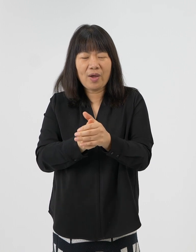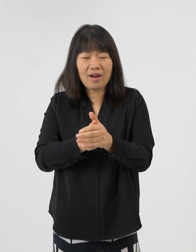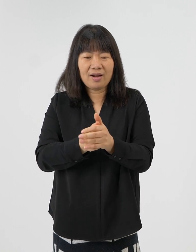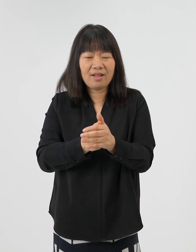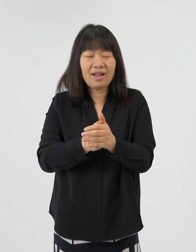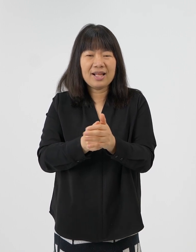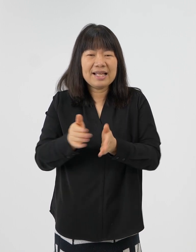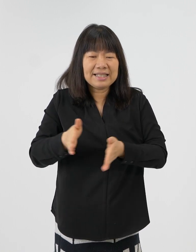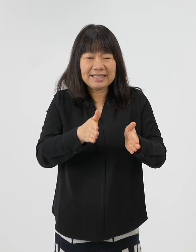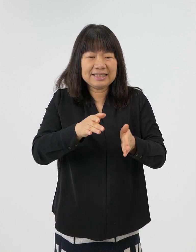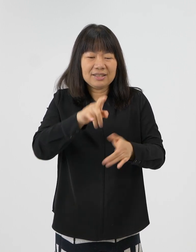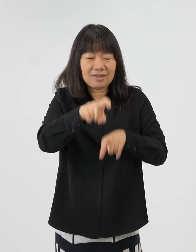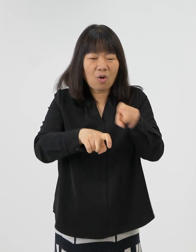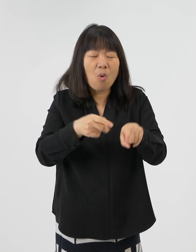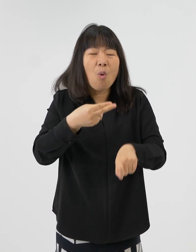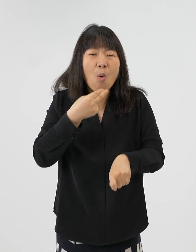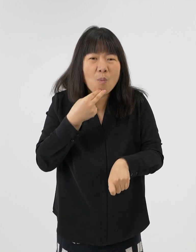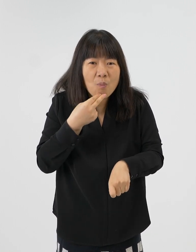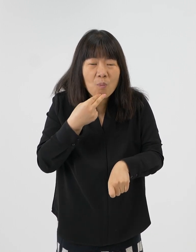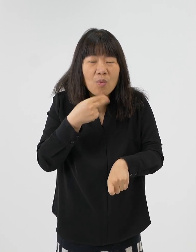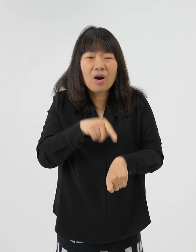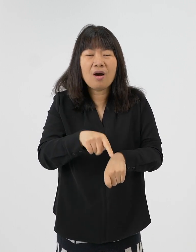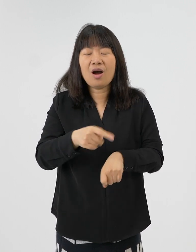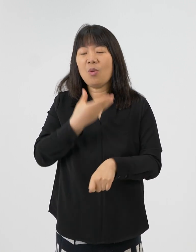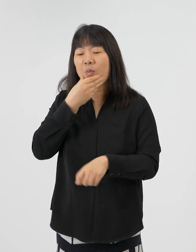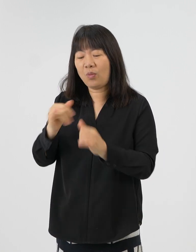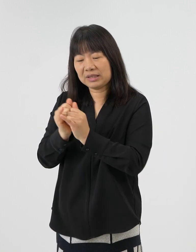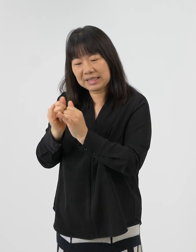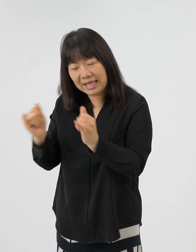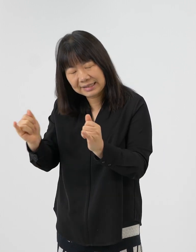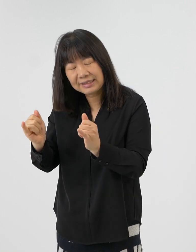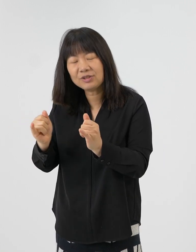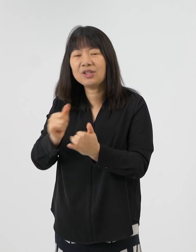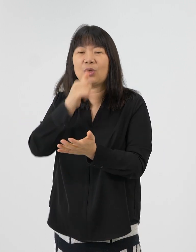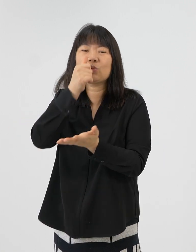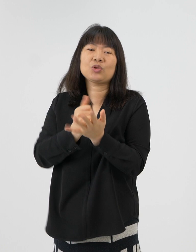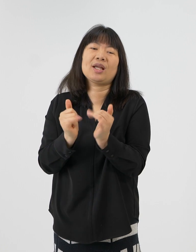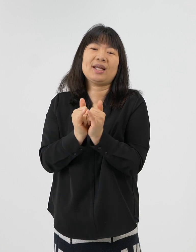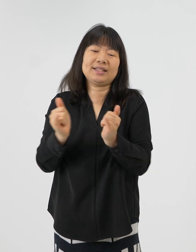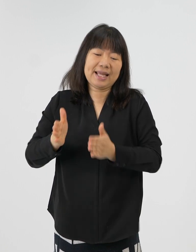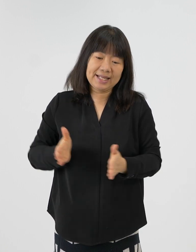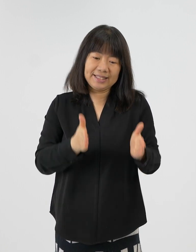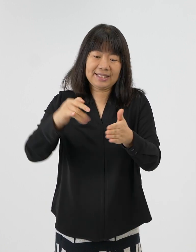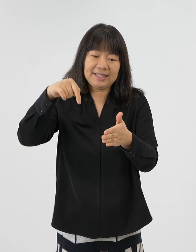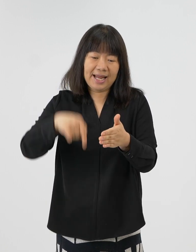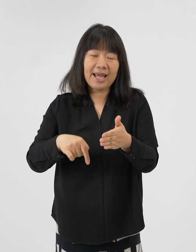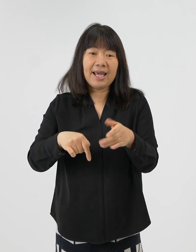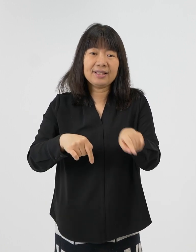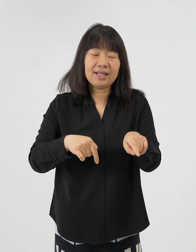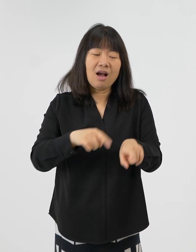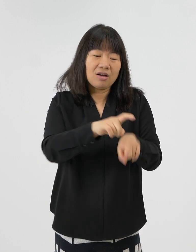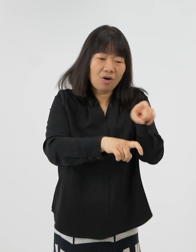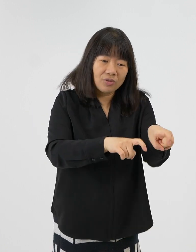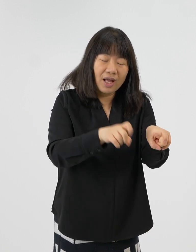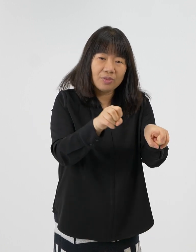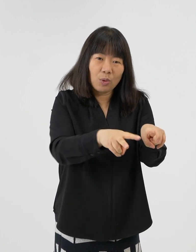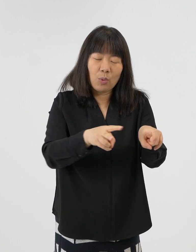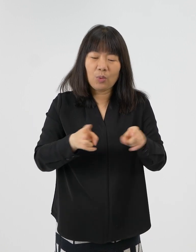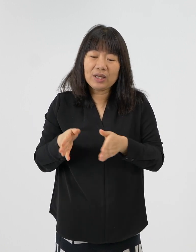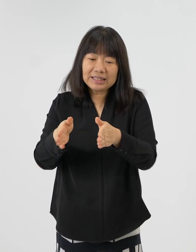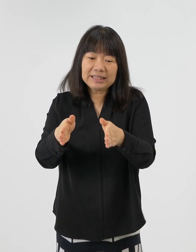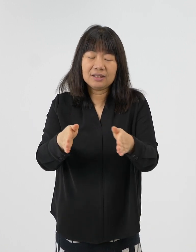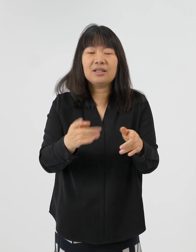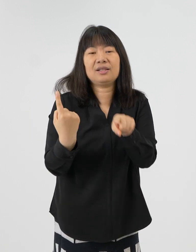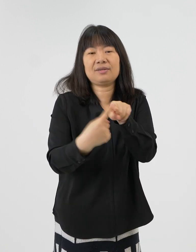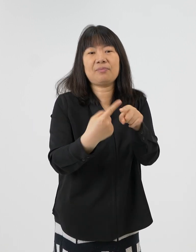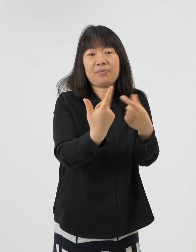누가? 복된 자는 죄인의 길에, 여기 길 나오죠. 같은 표현이에요. 길에 서지